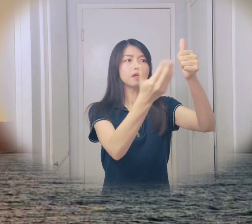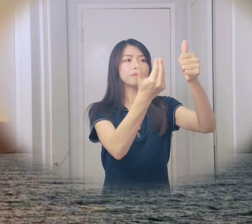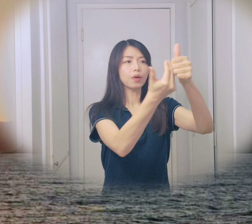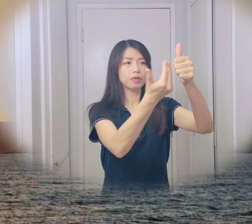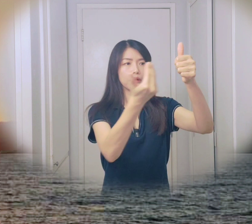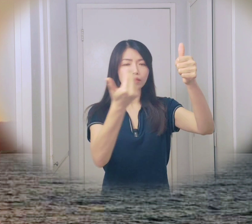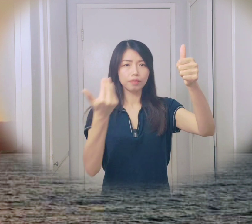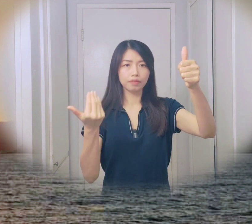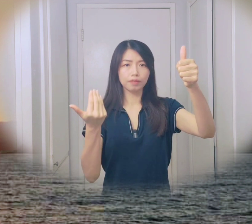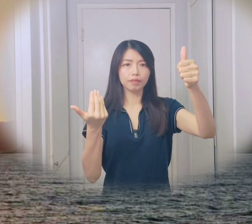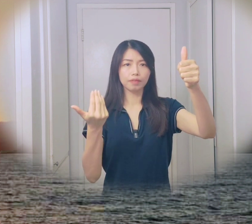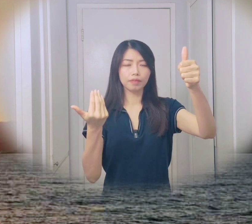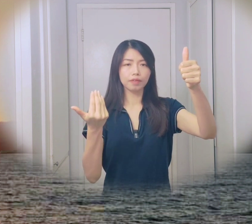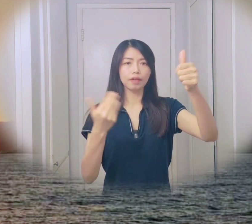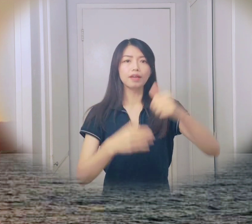주님을 빼고선